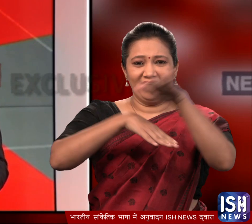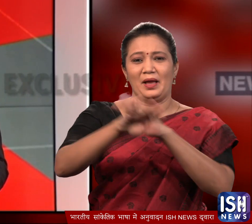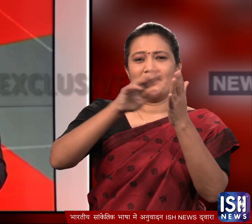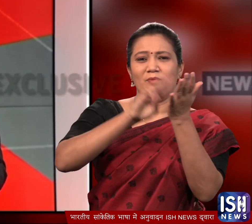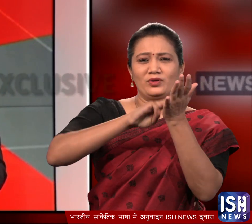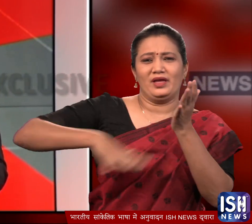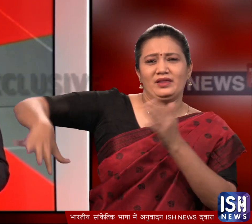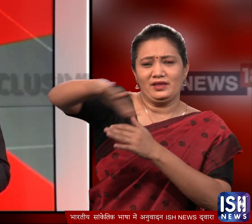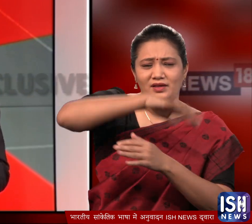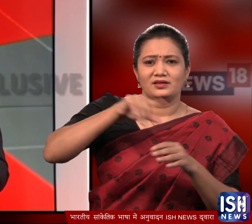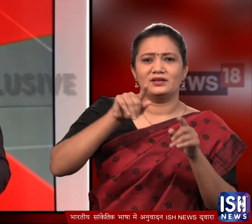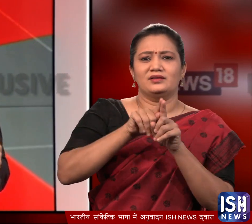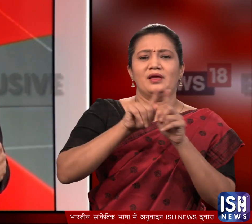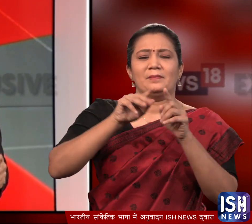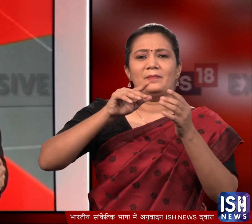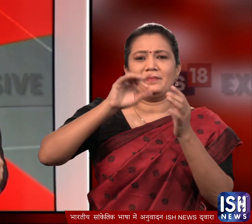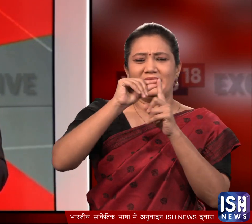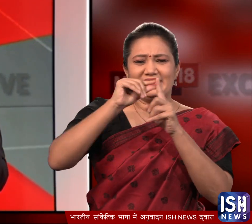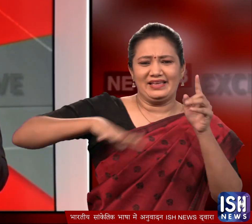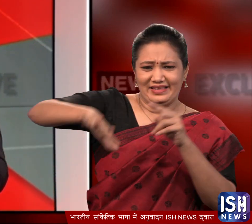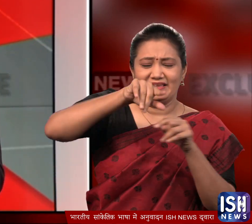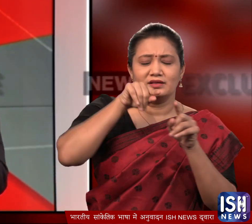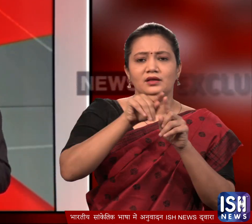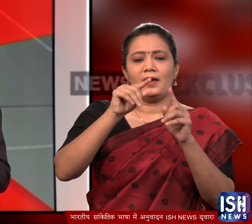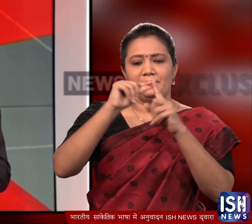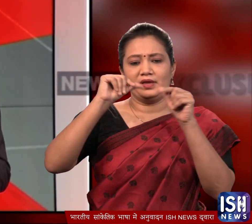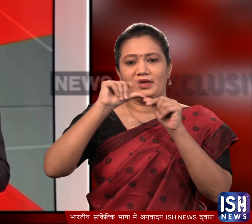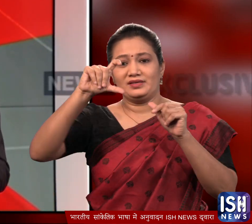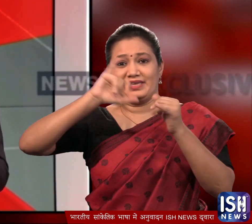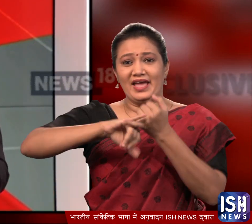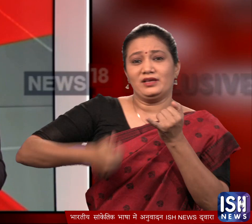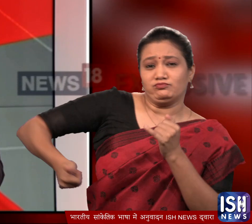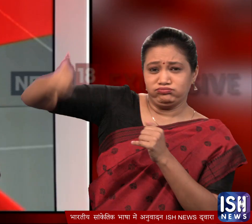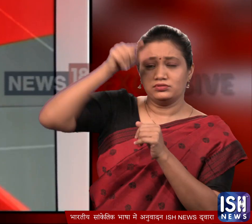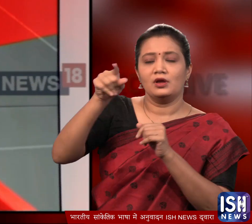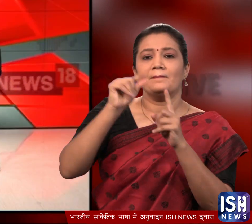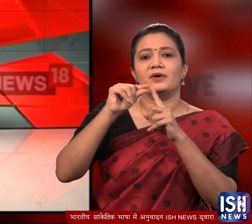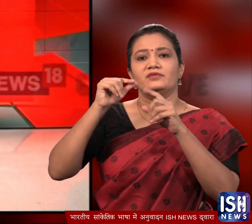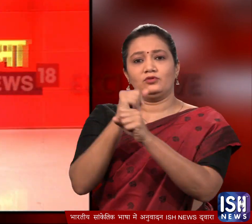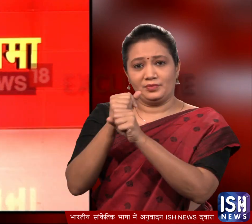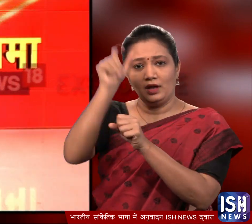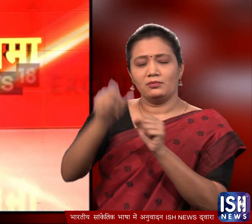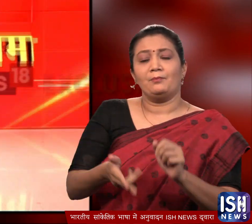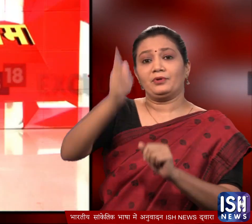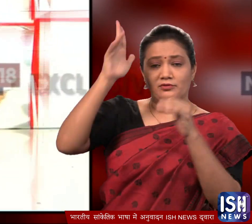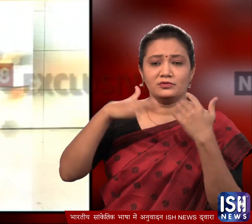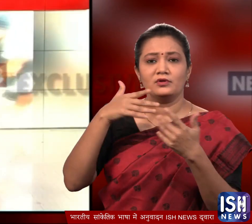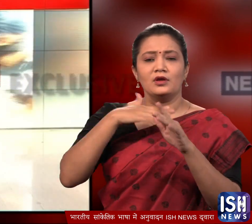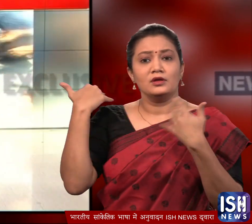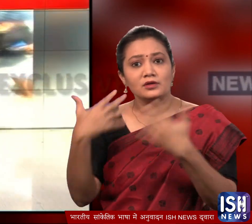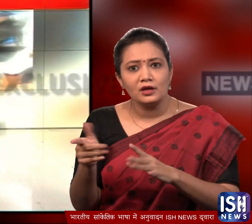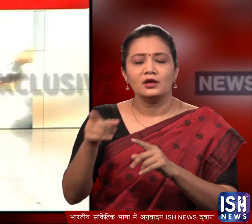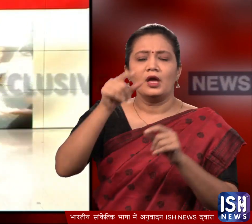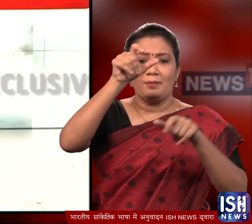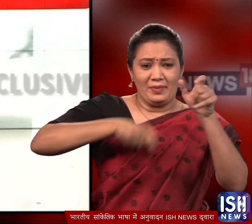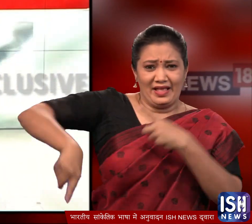बिहार के मोतिहारी में मचेरिया पंचायत के पैक्स अध्यक्ष पवन गुप्ता की दिन दहाड़े हत्या के बाद इलाके